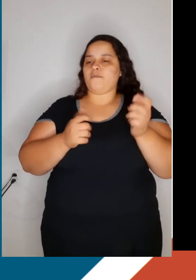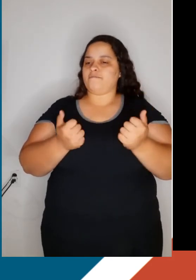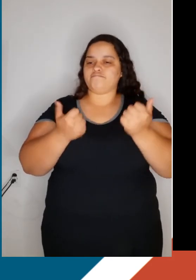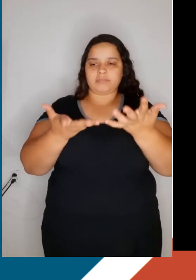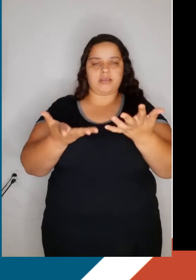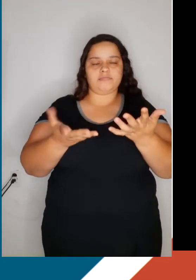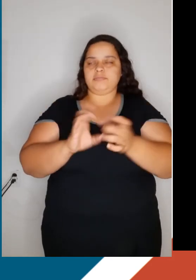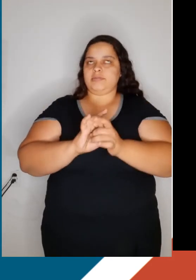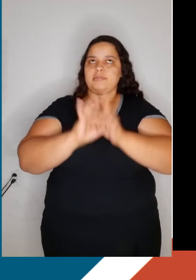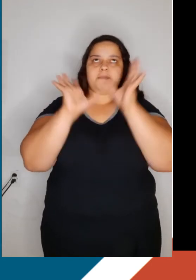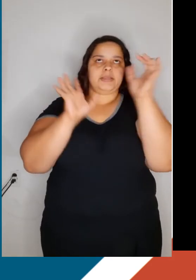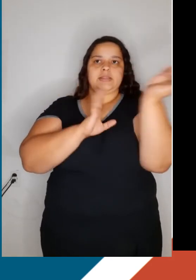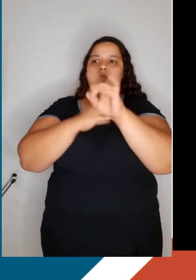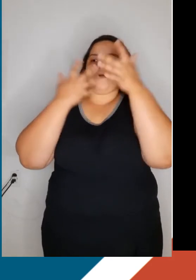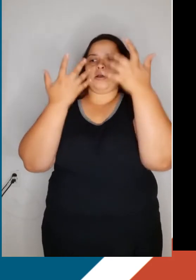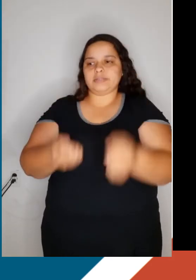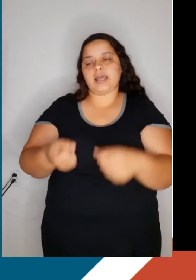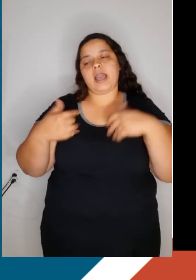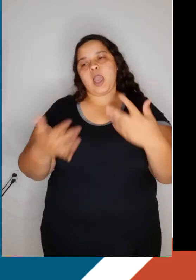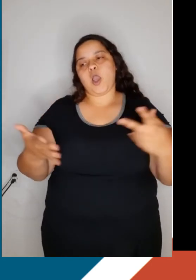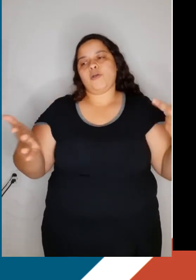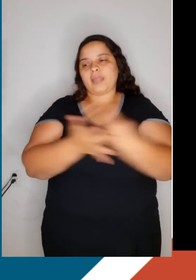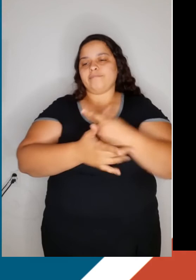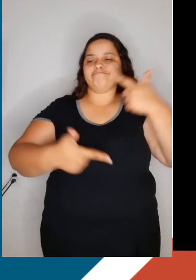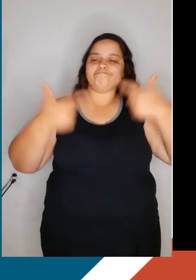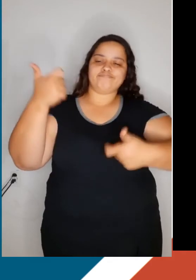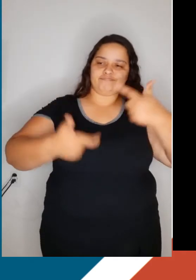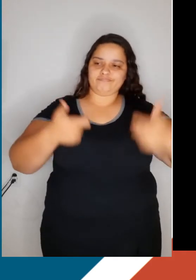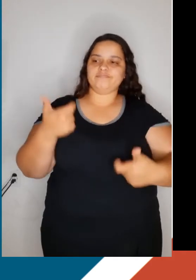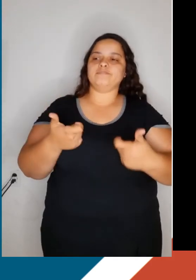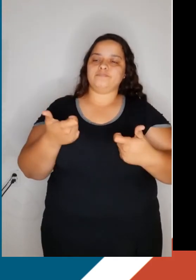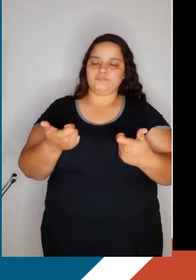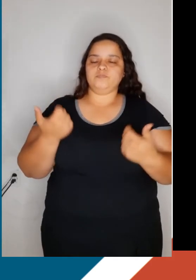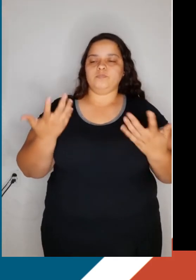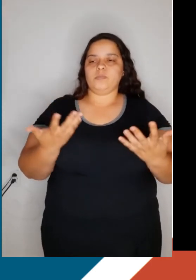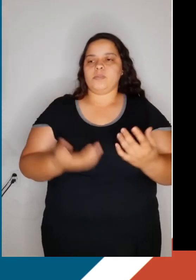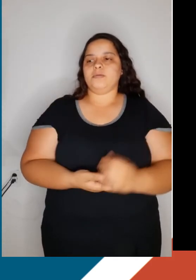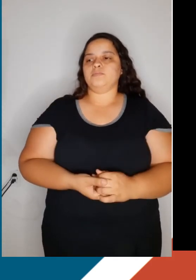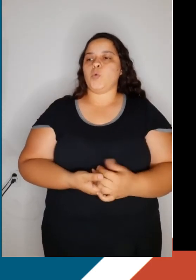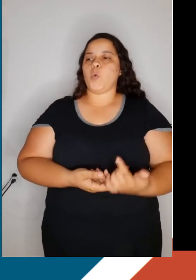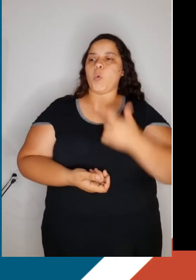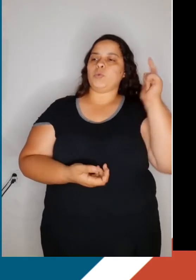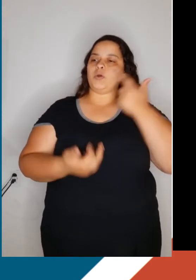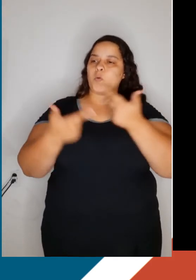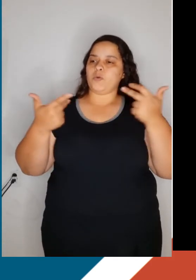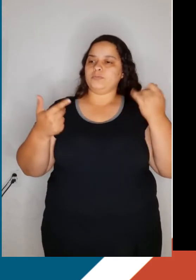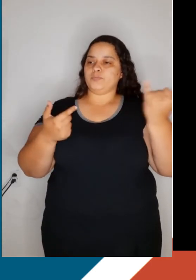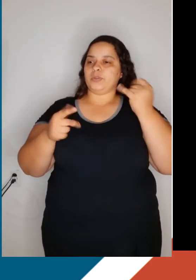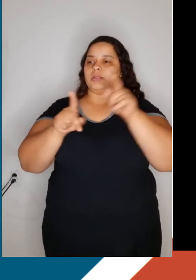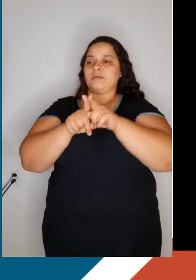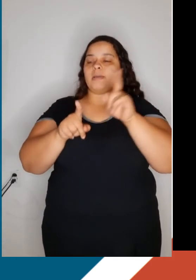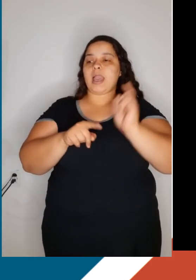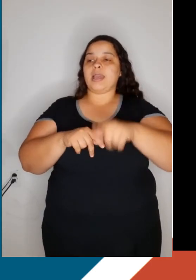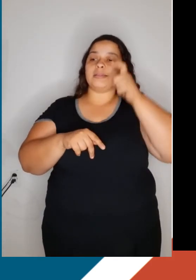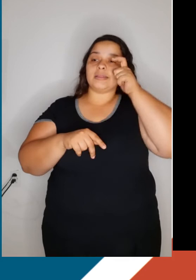as independências, e isso vai levar a disputas, a conflitos armados na região dos Balcãs. Outra questão importante da região dos Balcãs é